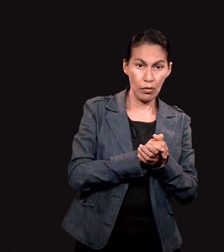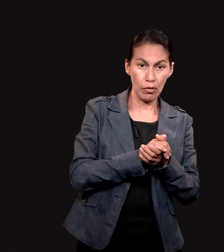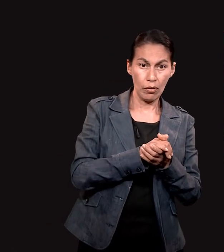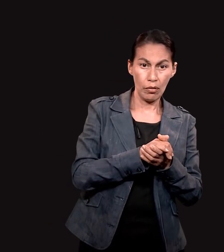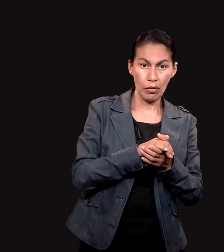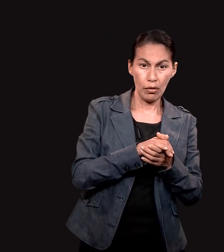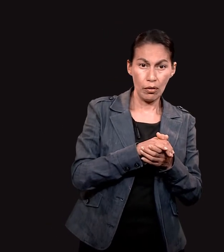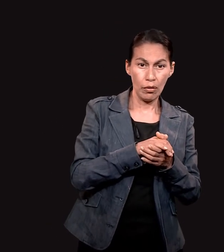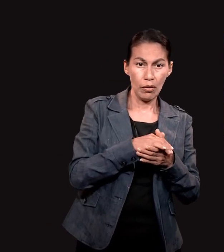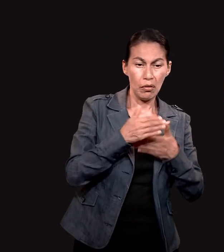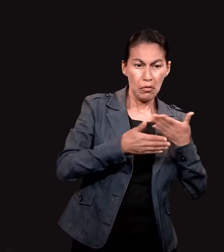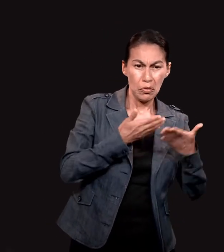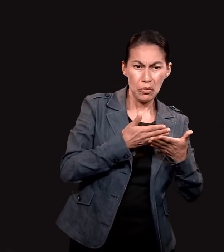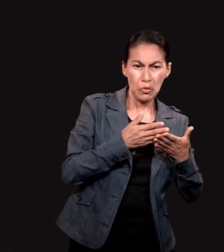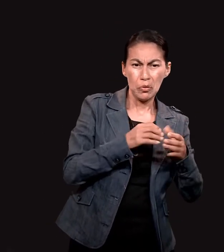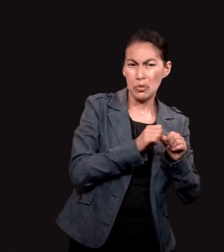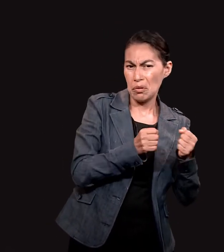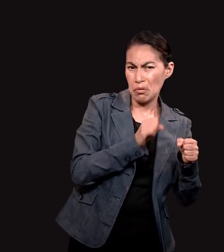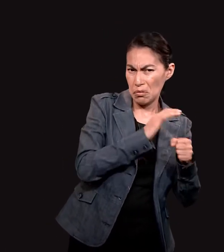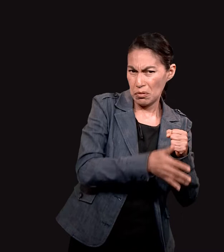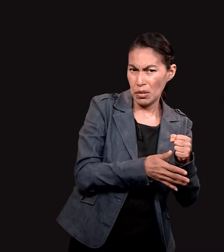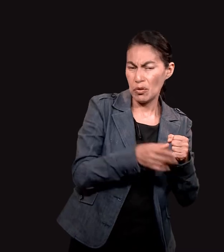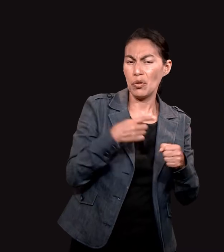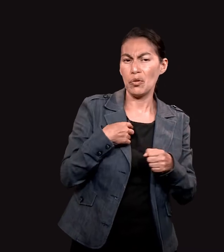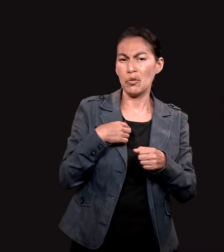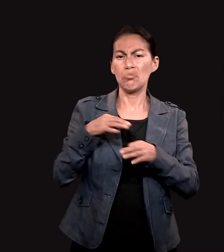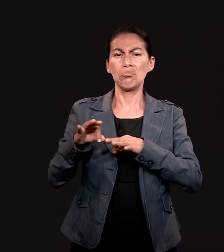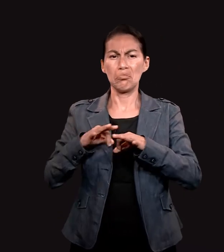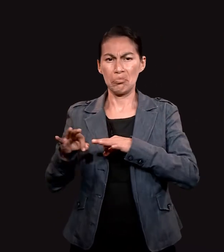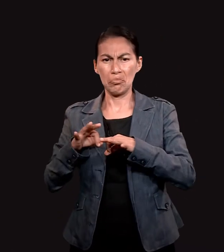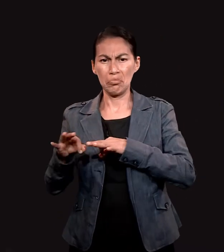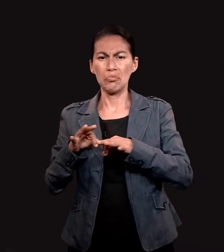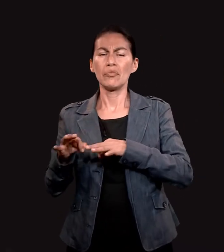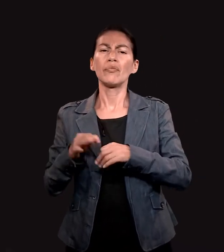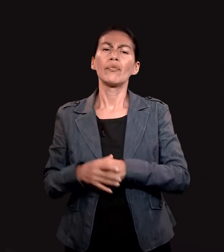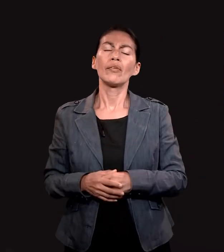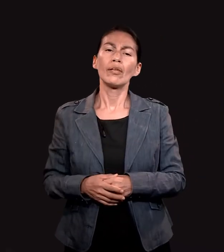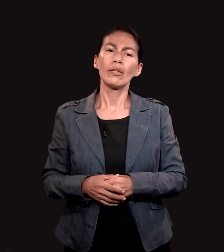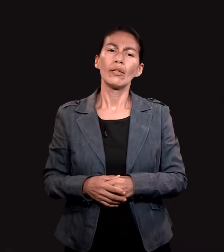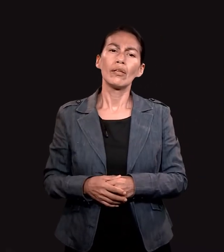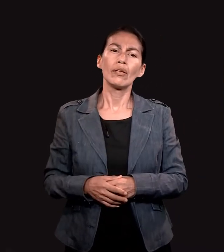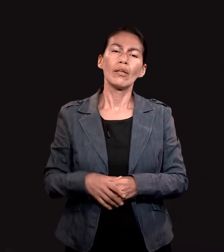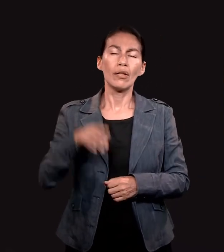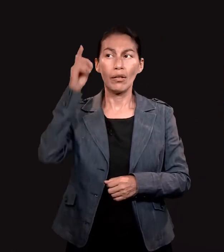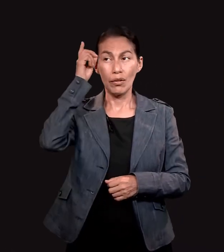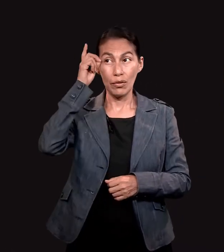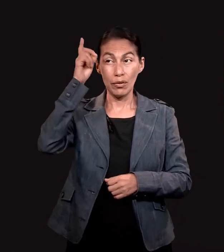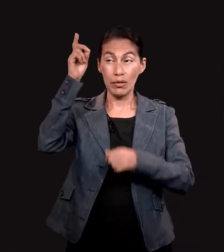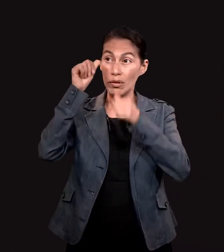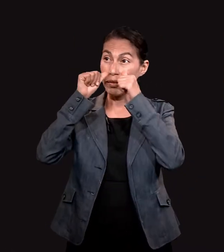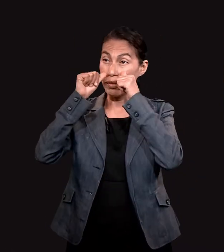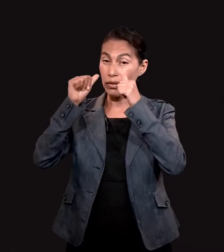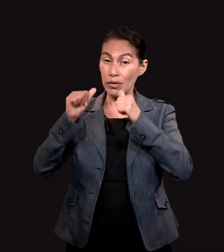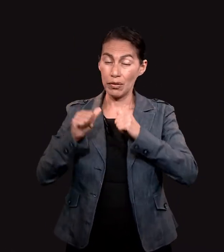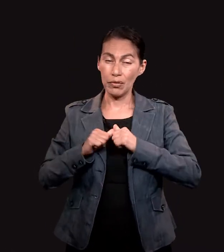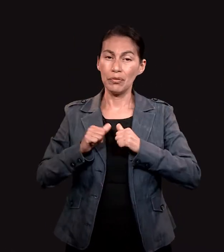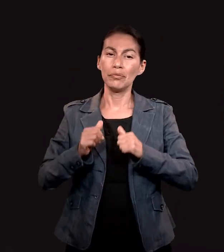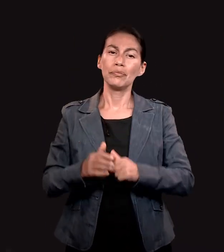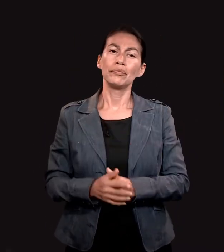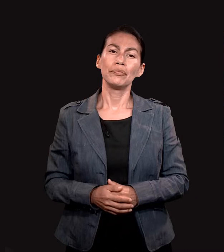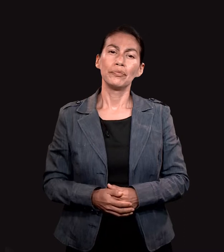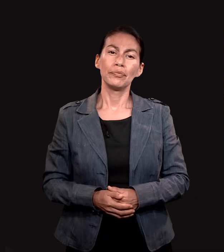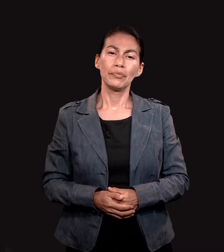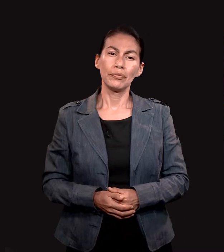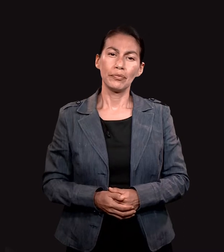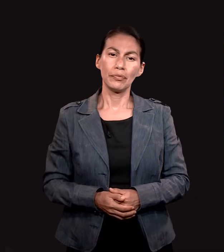Tanto mi esposa terminando su servicio social y yo estaba ya como empleado de la universidad. Entonces Dios escuchó también ahí